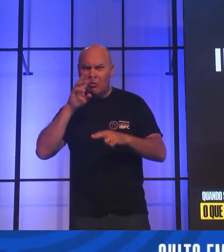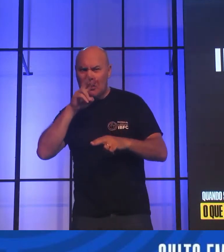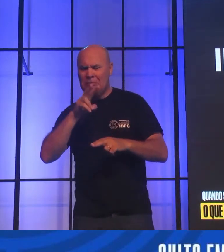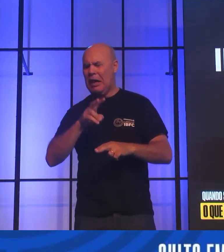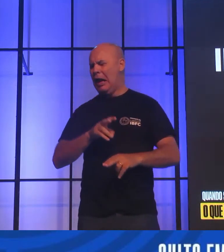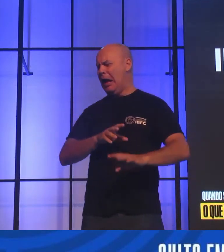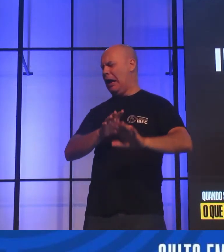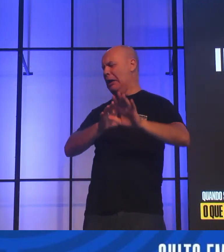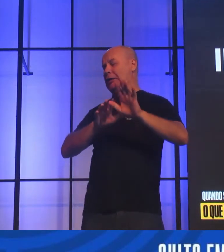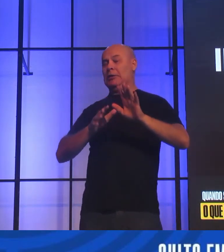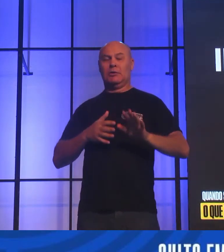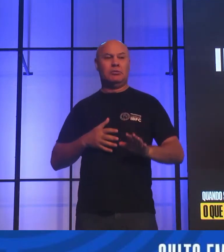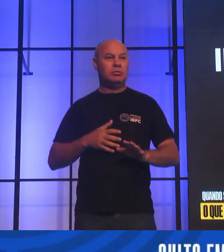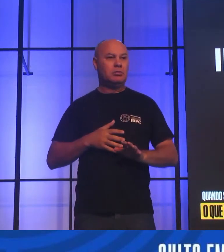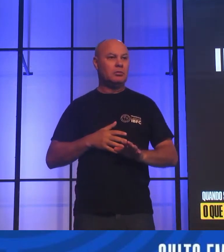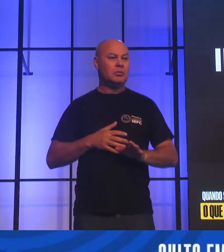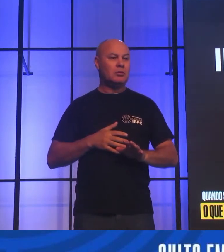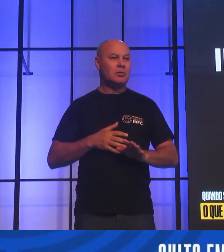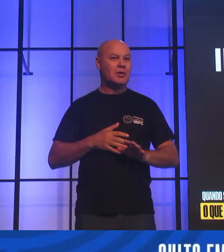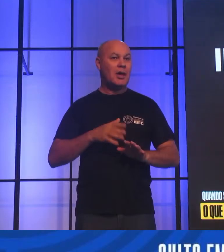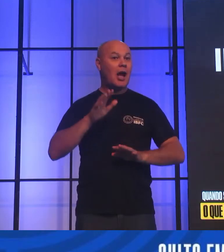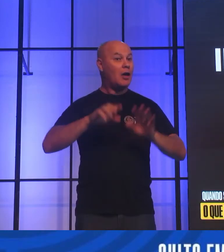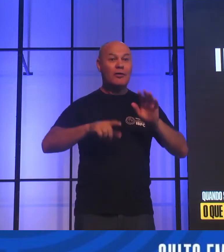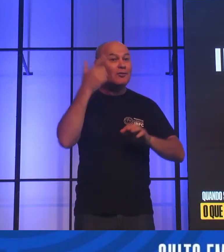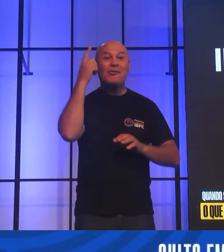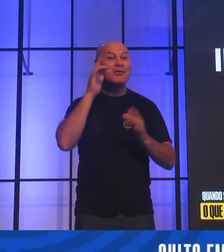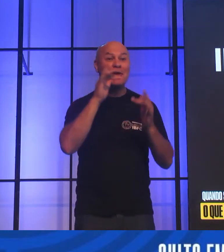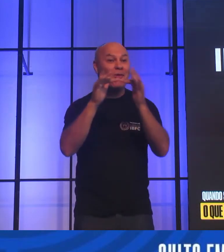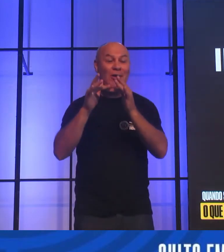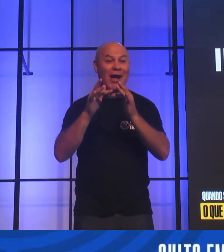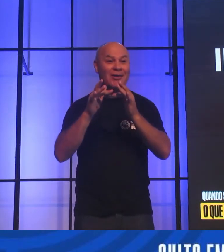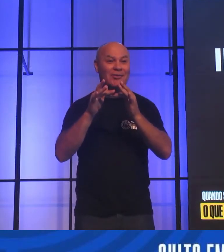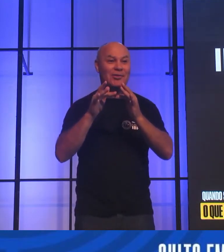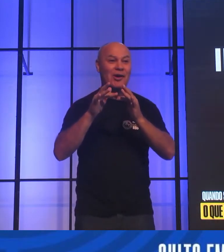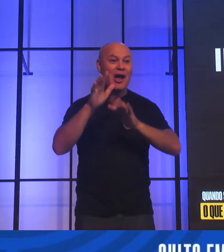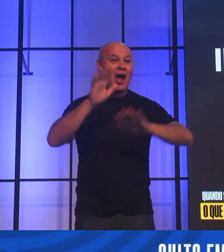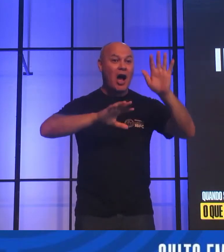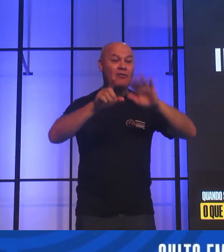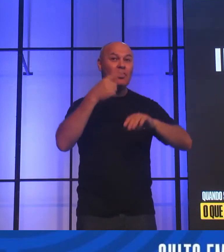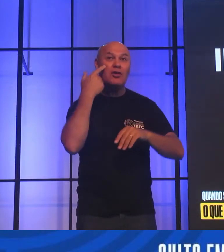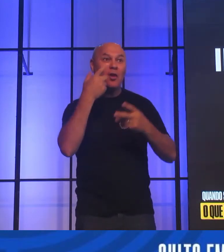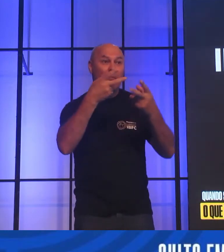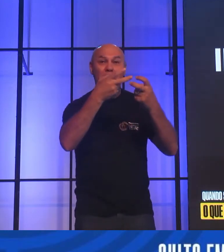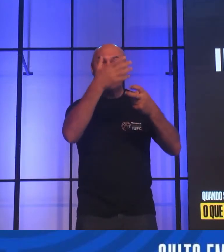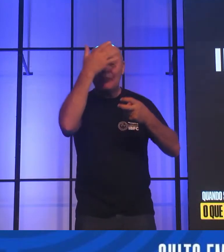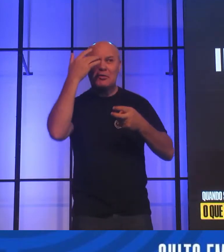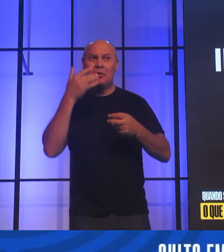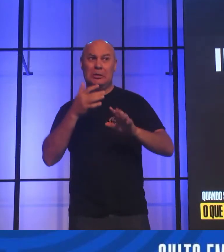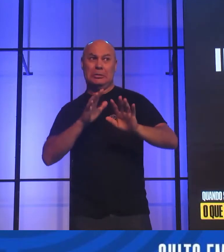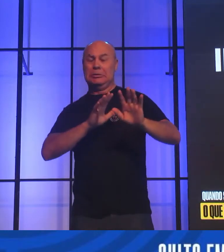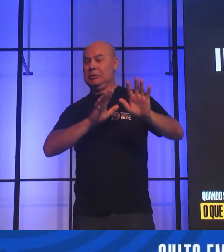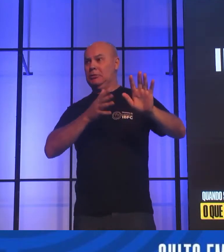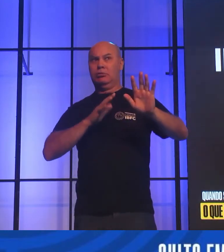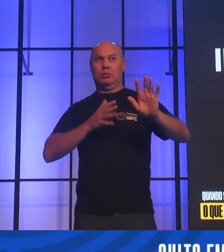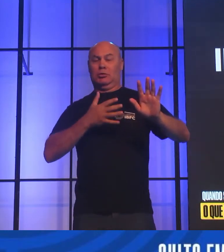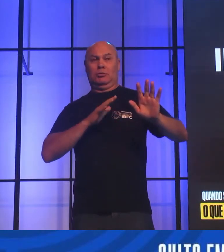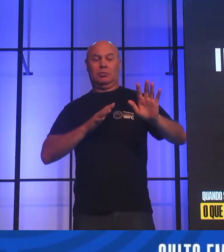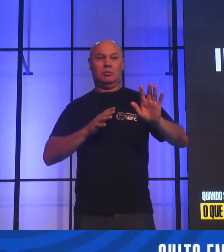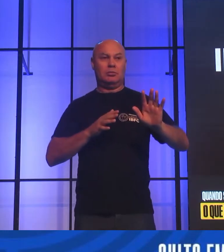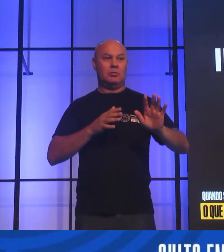Jesus está dizendo, não, eu quero que você não viva sob o controle de ninguém.